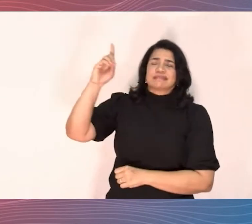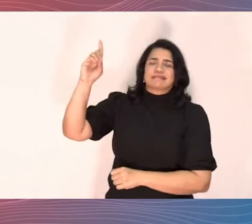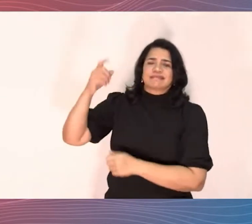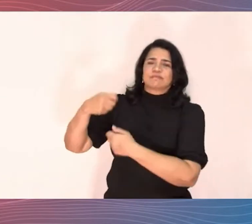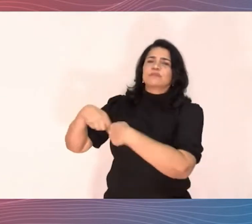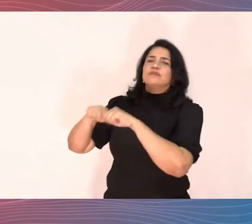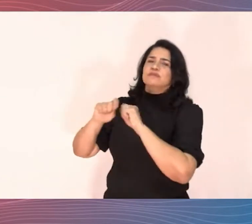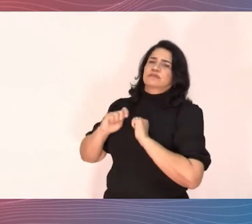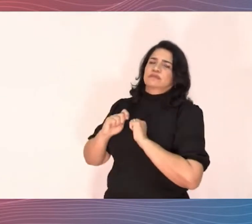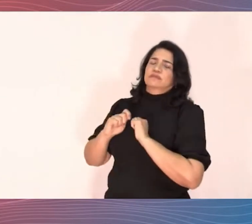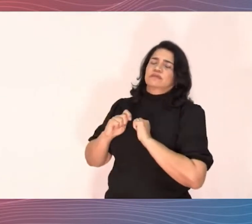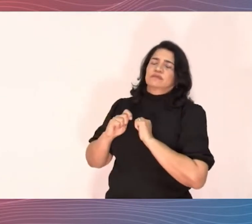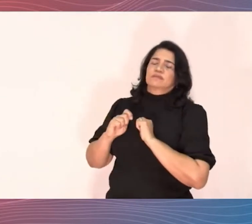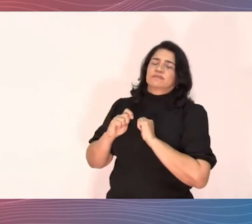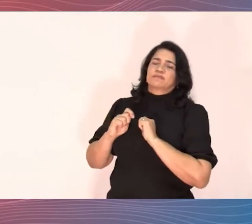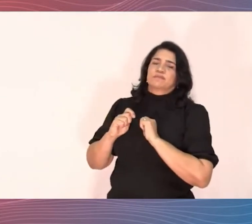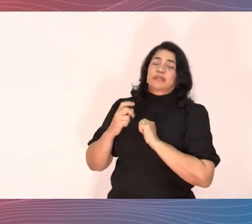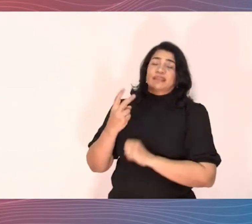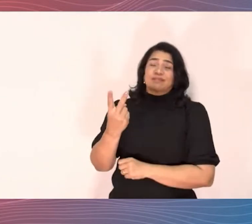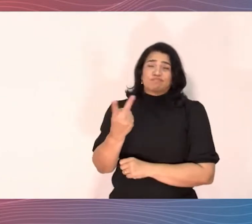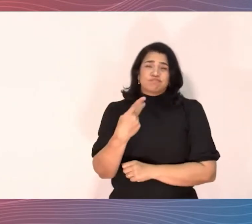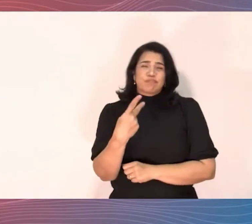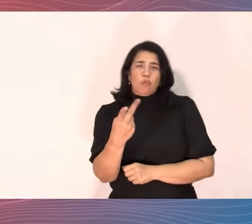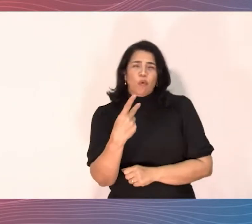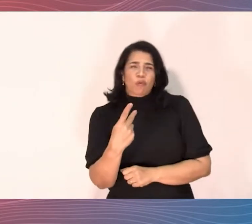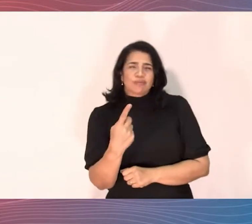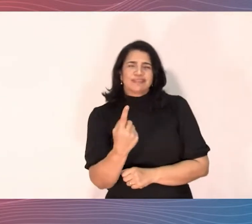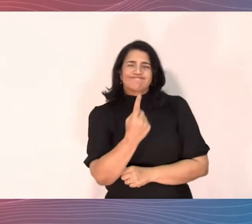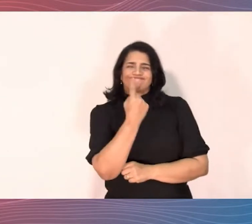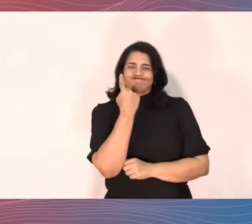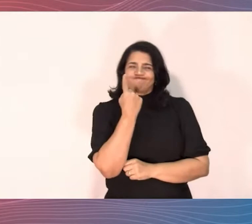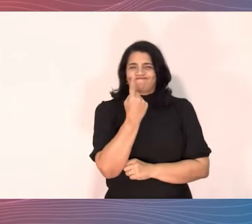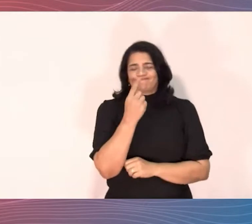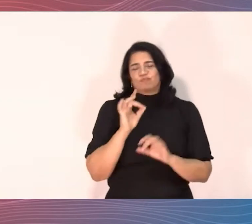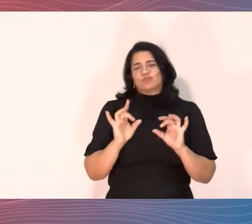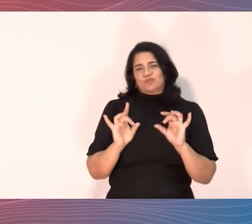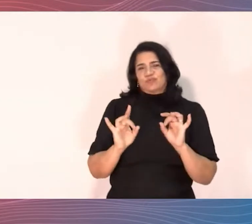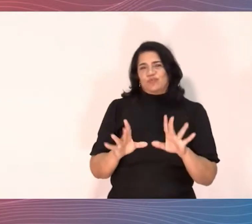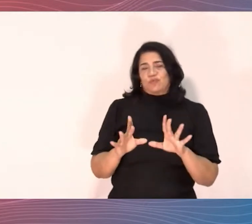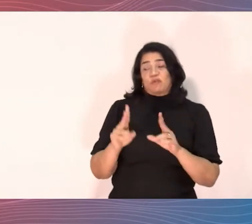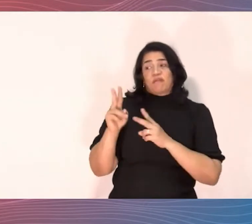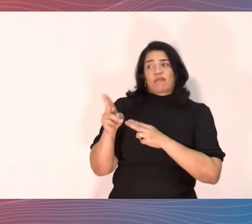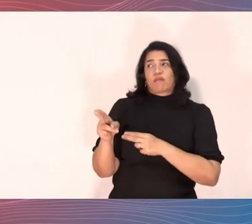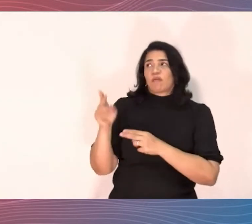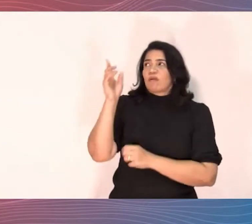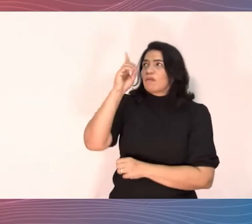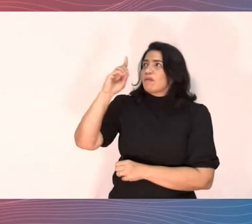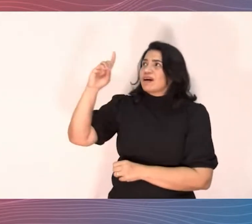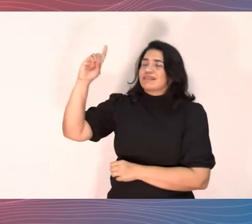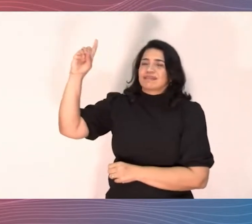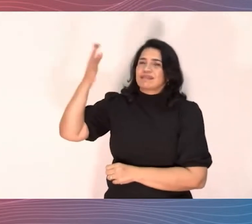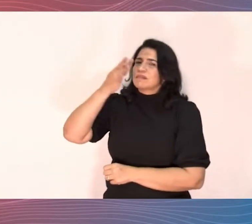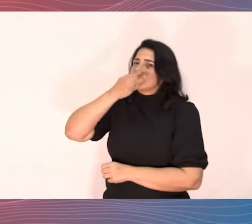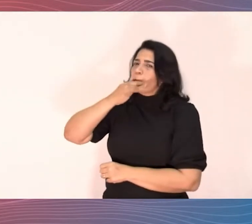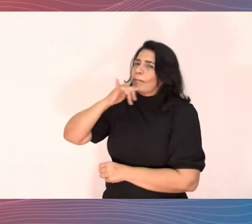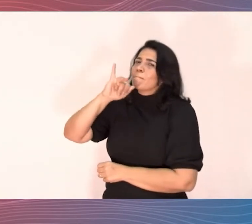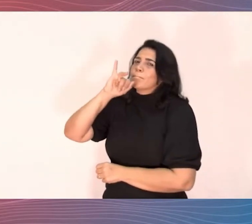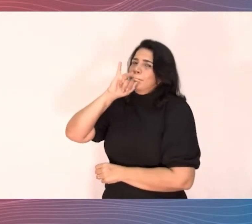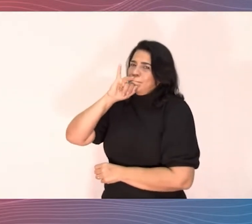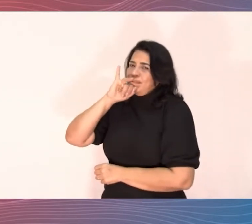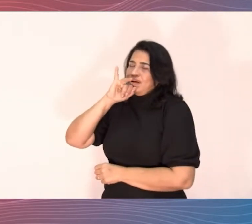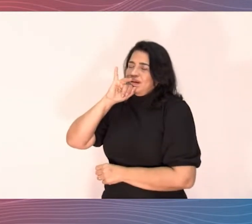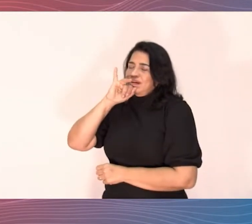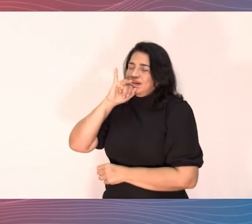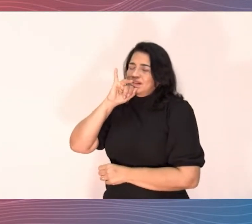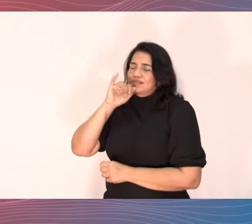para o Pai da glória nos dar essa revelação. Eu neles e tu em mim, a fim de